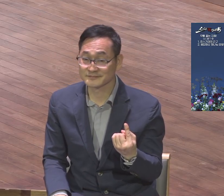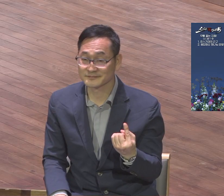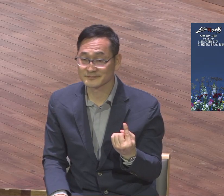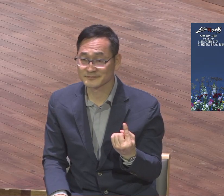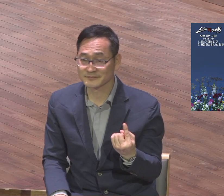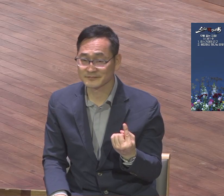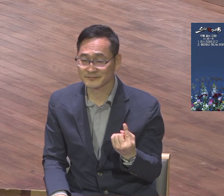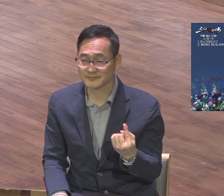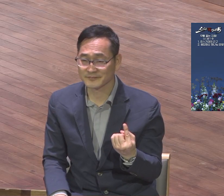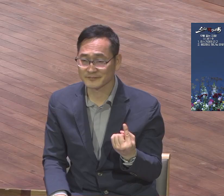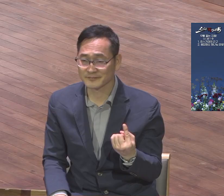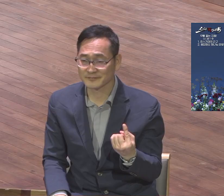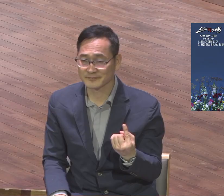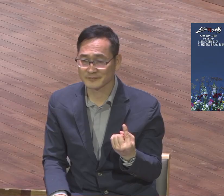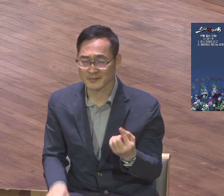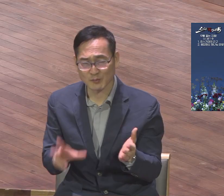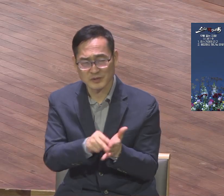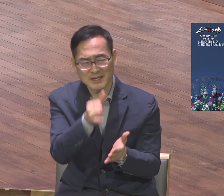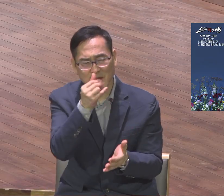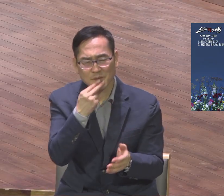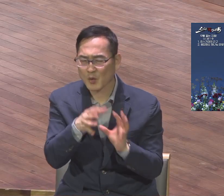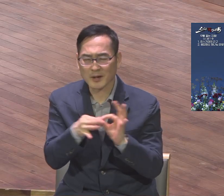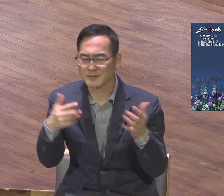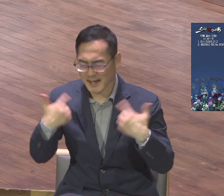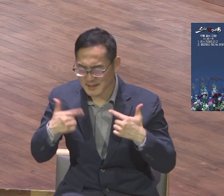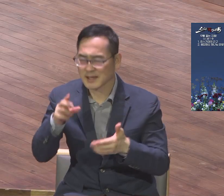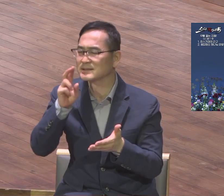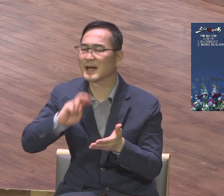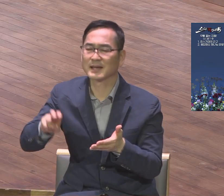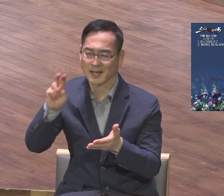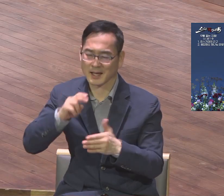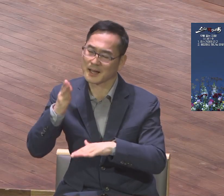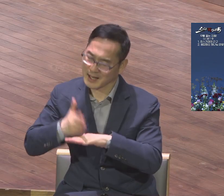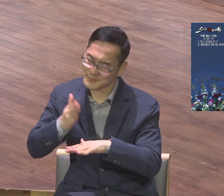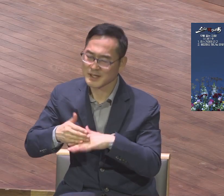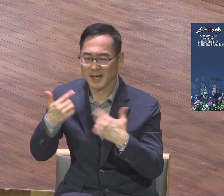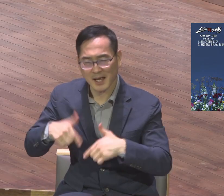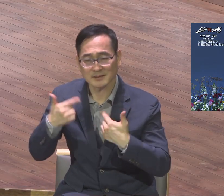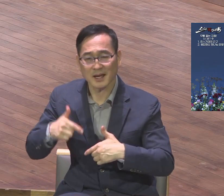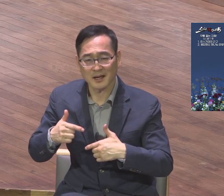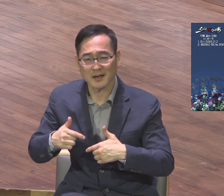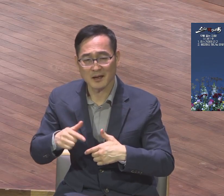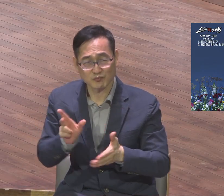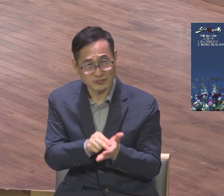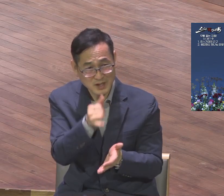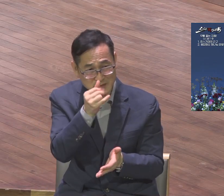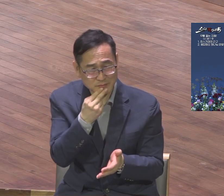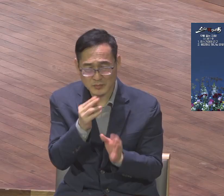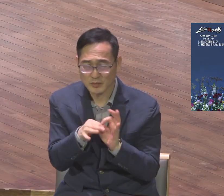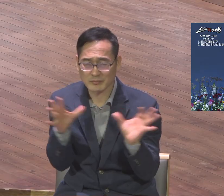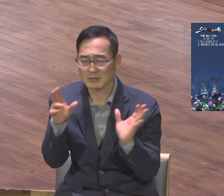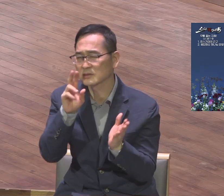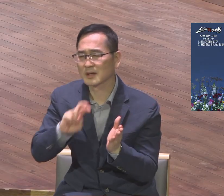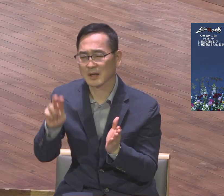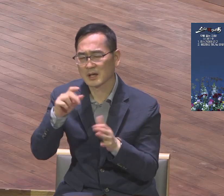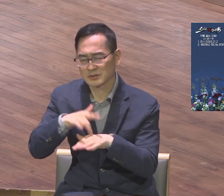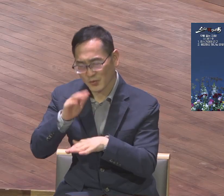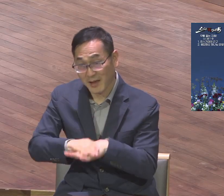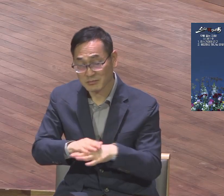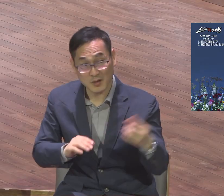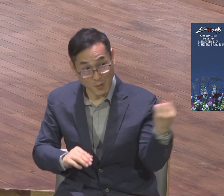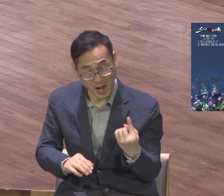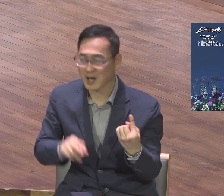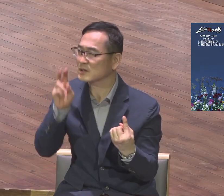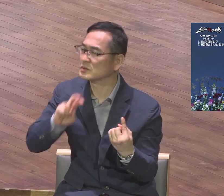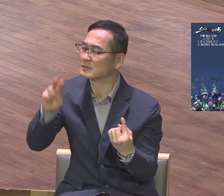늘 하나님 앞에 감사 찬양하는 영적 수준이 되길 바랍니다. 평소에 하나님 감사하는